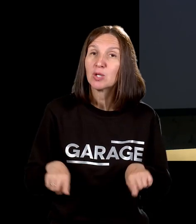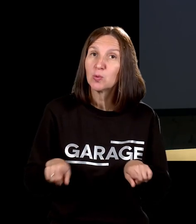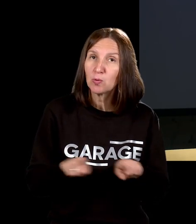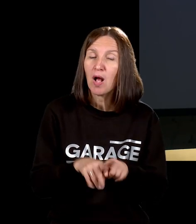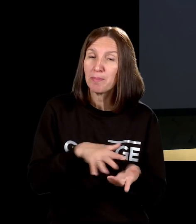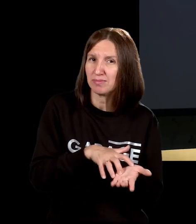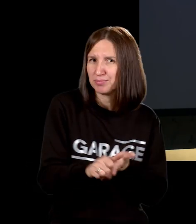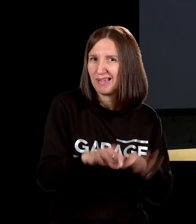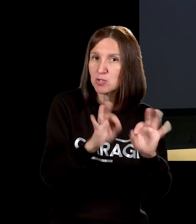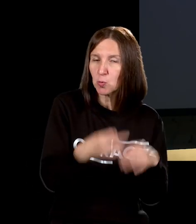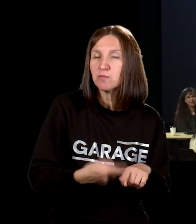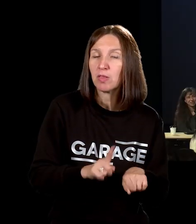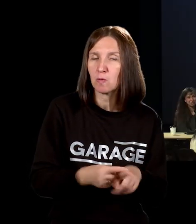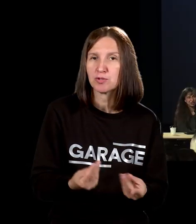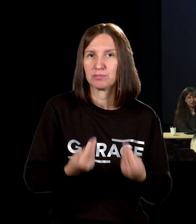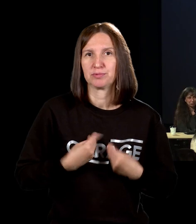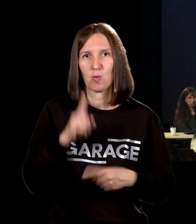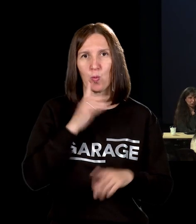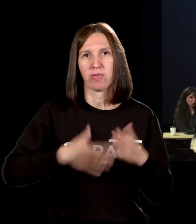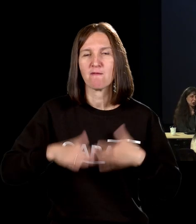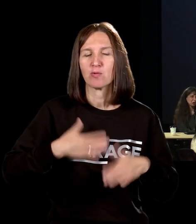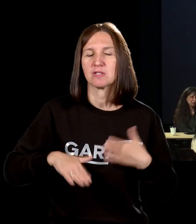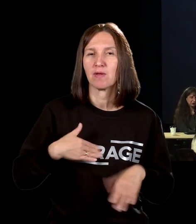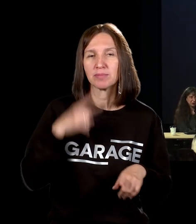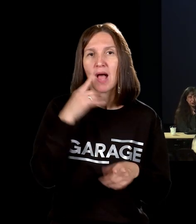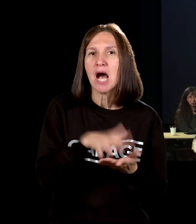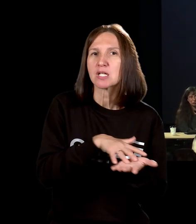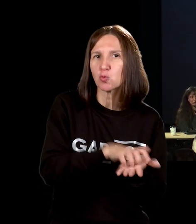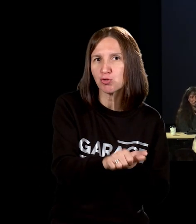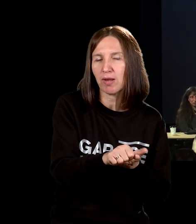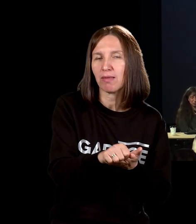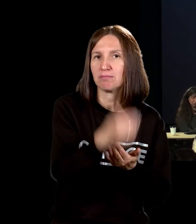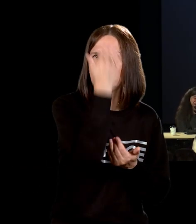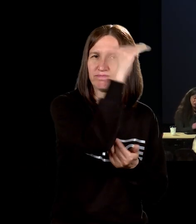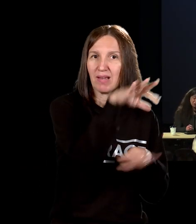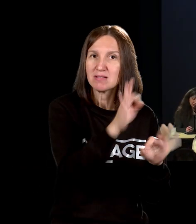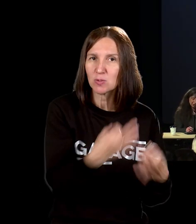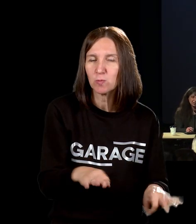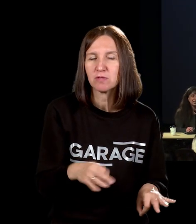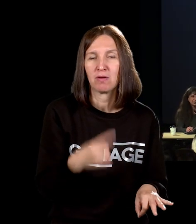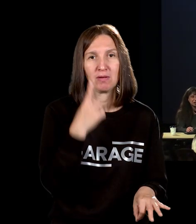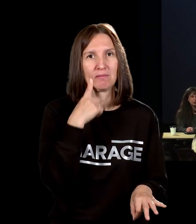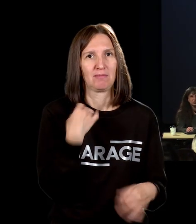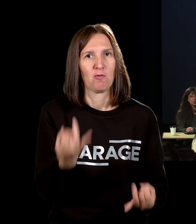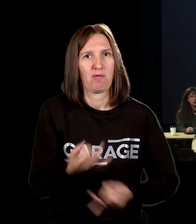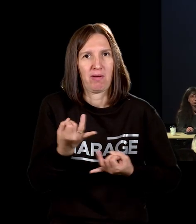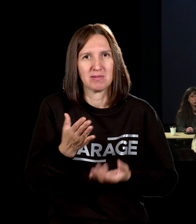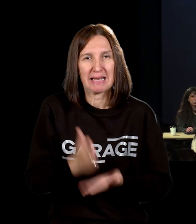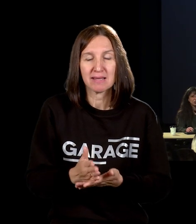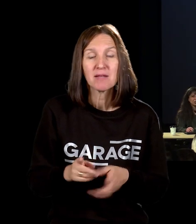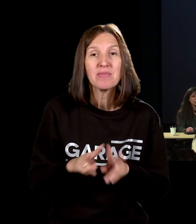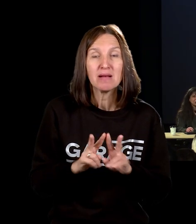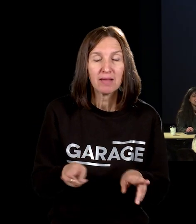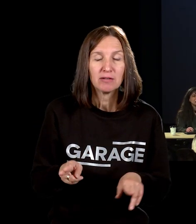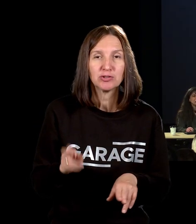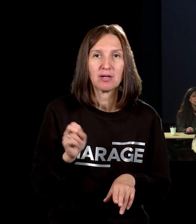что доставляет удовольствие. Да? В разрушении всегда есть что-то... увлекательное. Так же, как и в самом